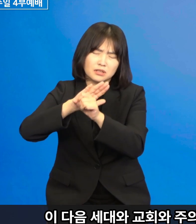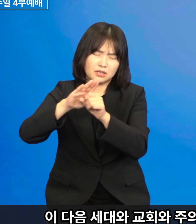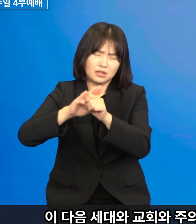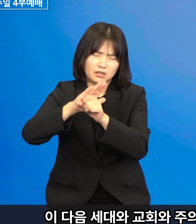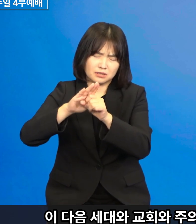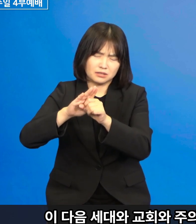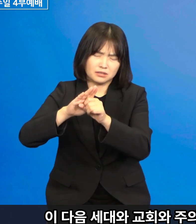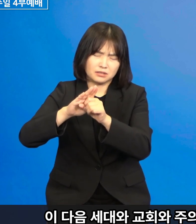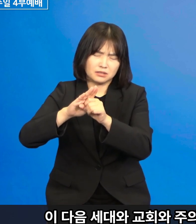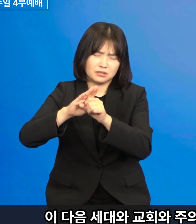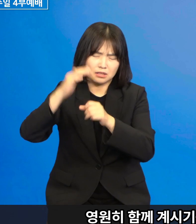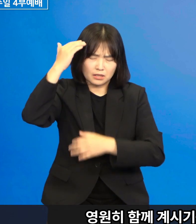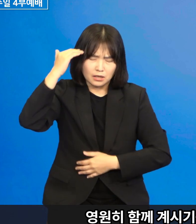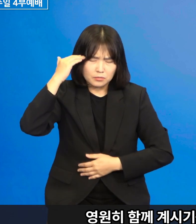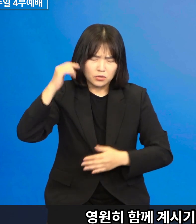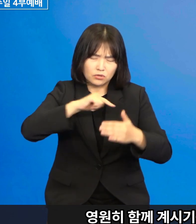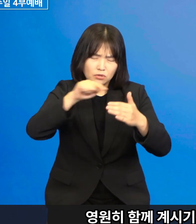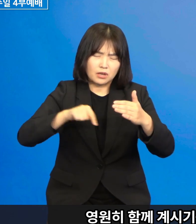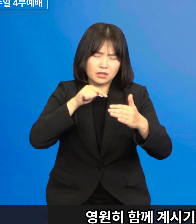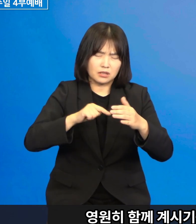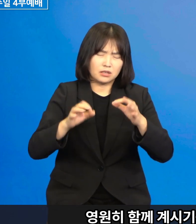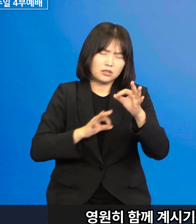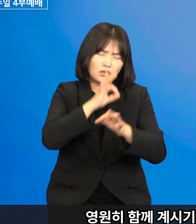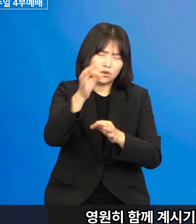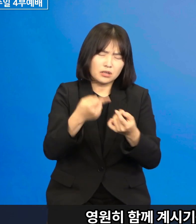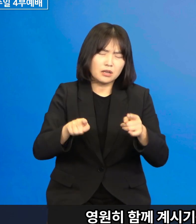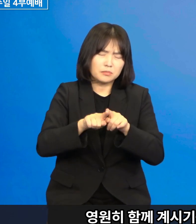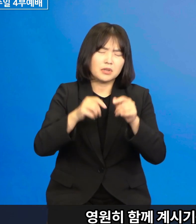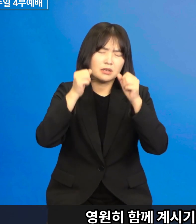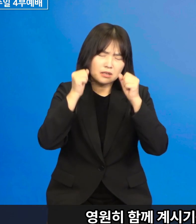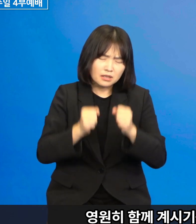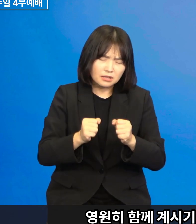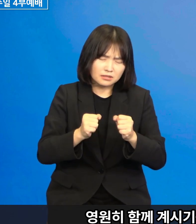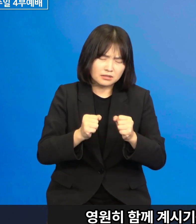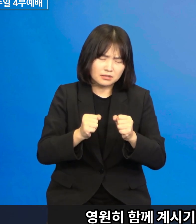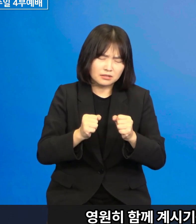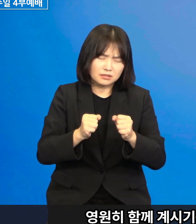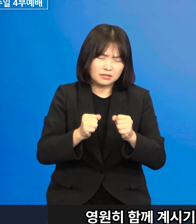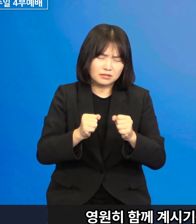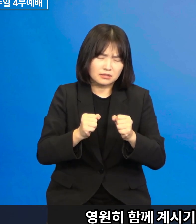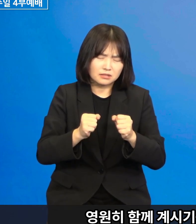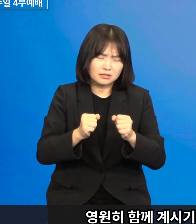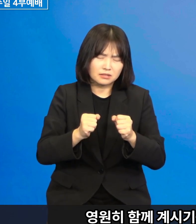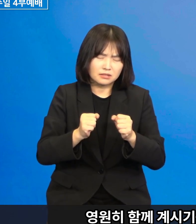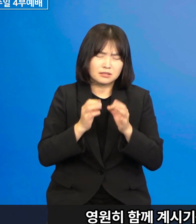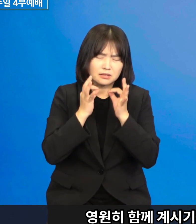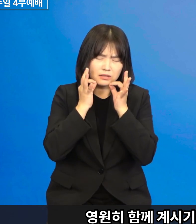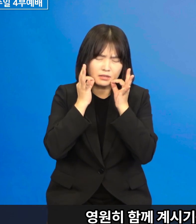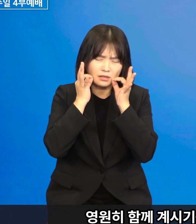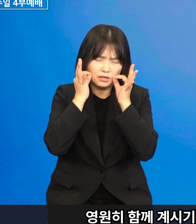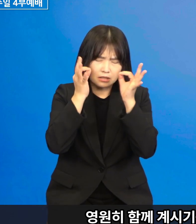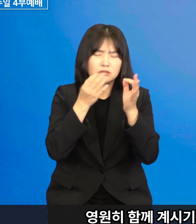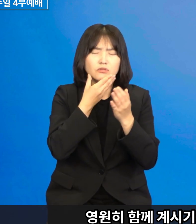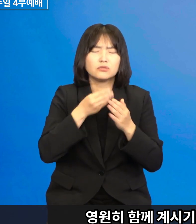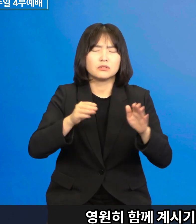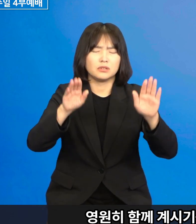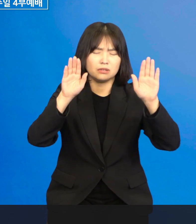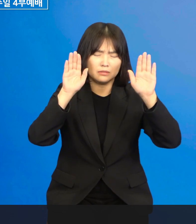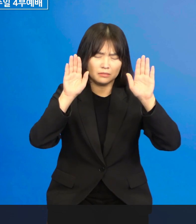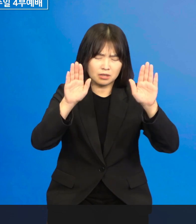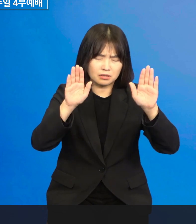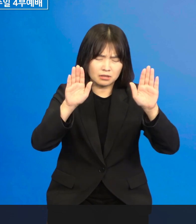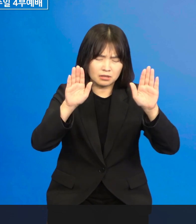조국 대한민국 가운데 영원히 함께 계시기를 간절히 축원하옵나이다.